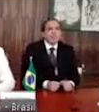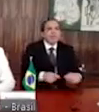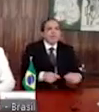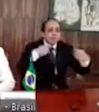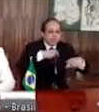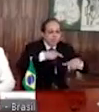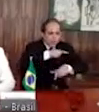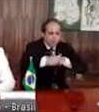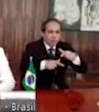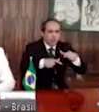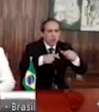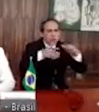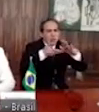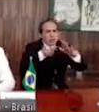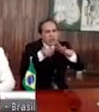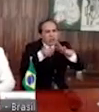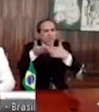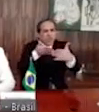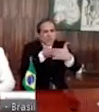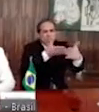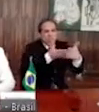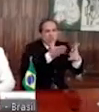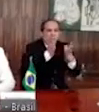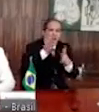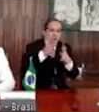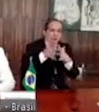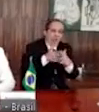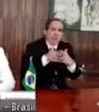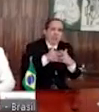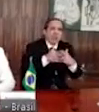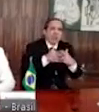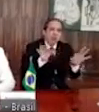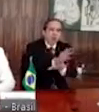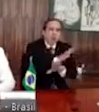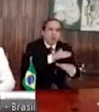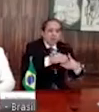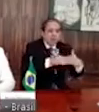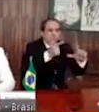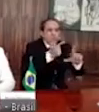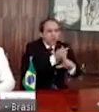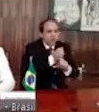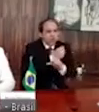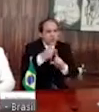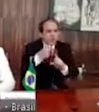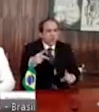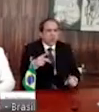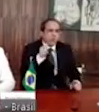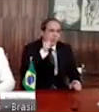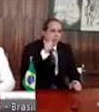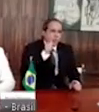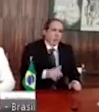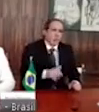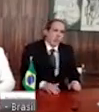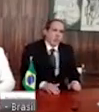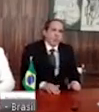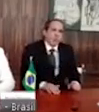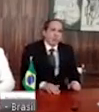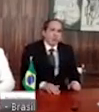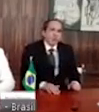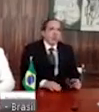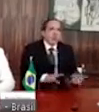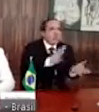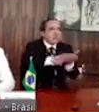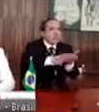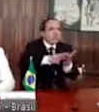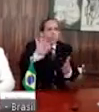pós-pandemia, devemos trabalhar para eliminar as barreiras que impedem o pleno desenvolvimento econômico e